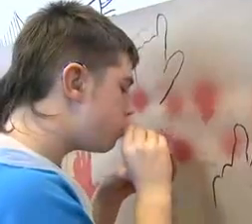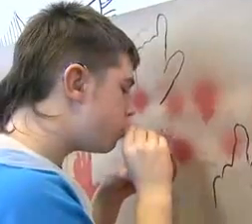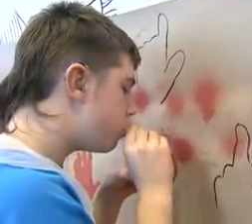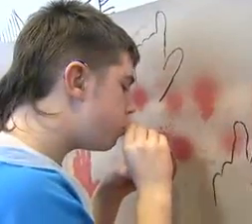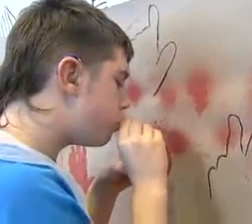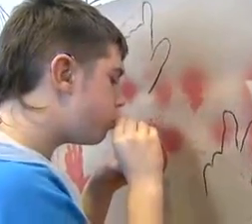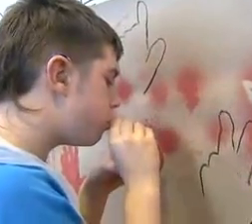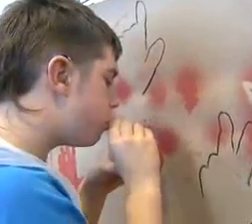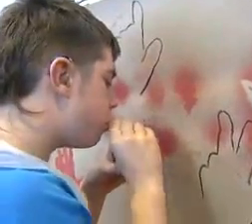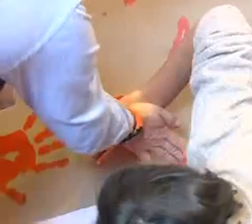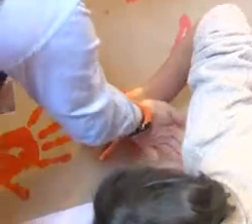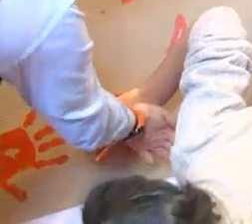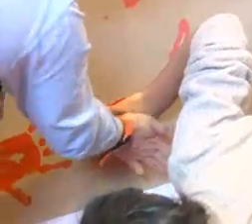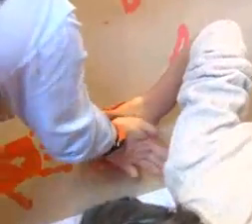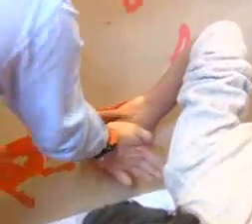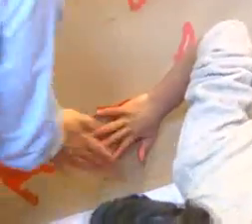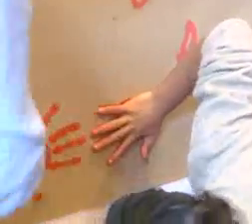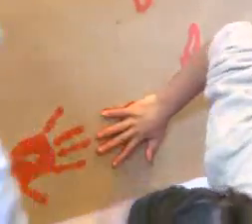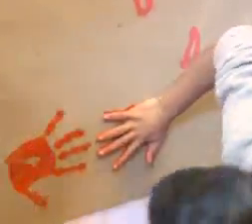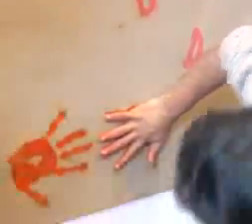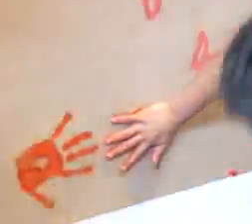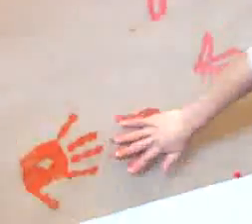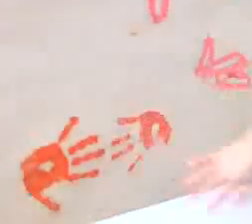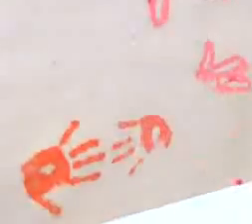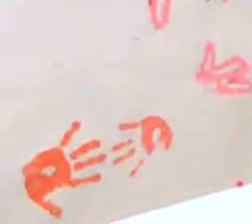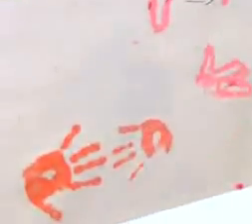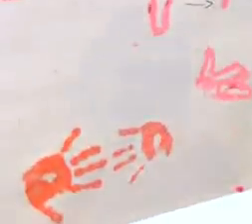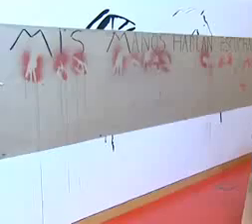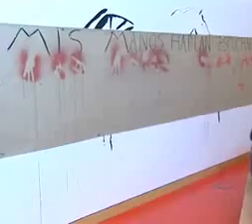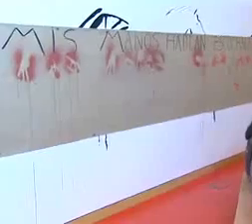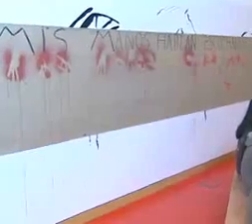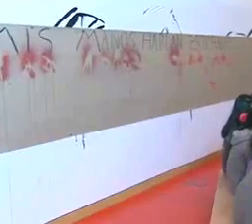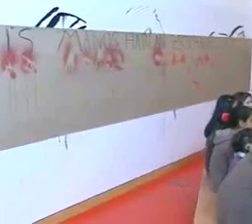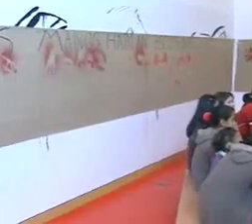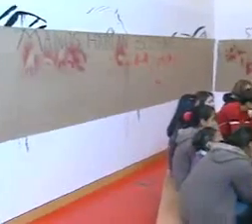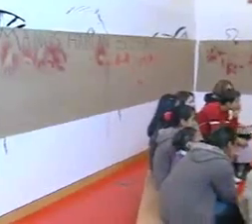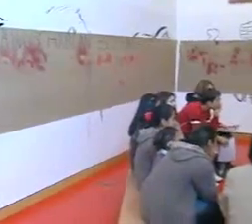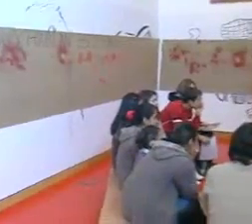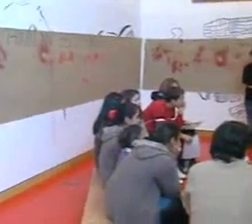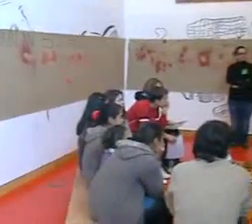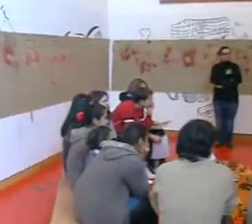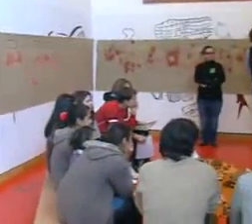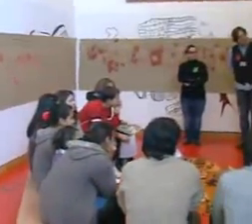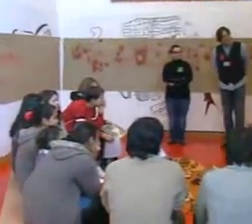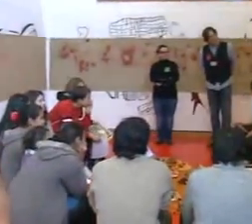en el Paleolítico. Una jornada muy especial para todos los participantes que convivieron entre sí y con quienes no tienen sus